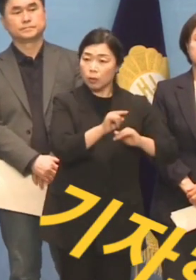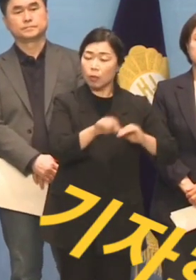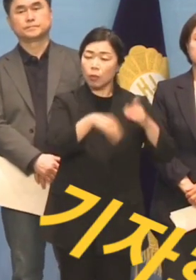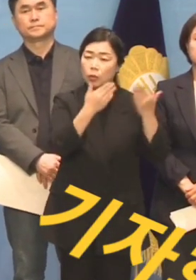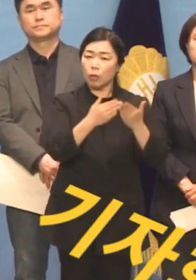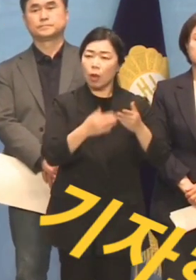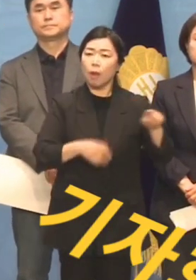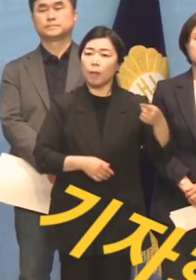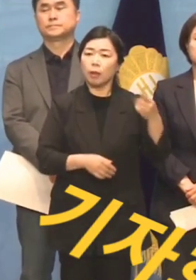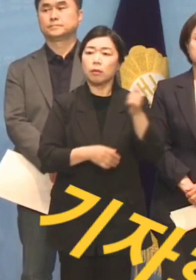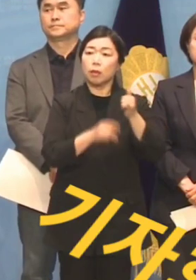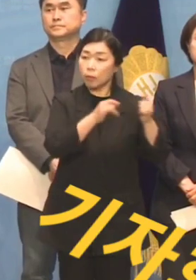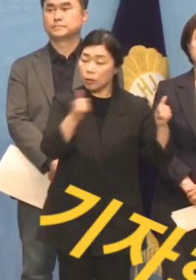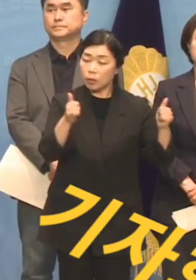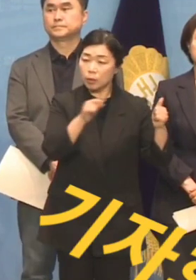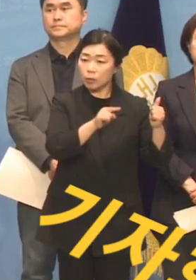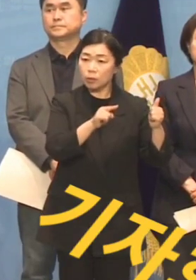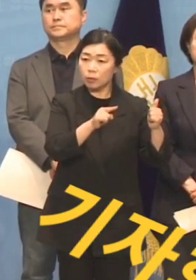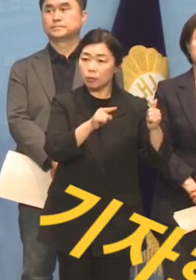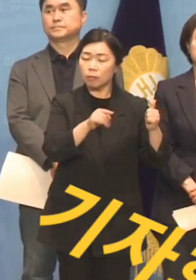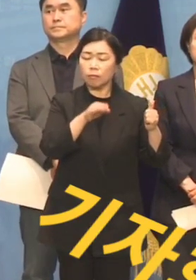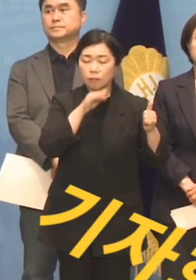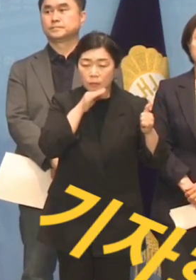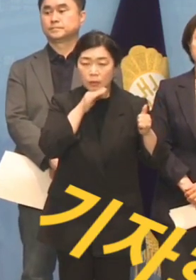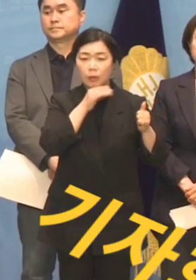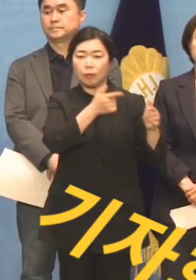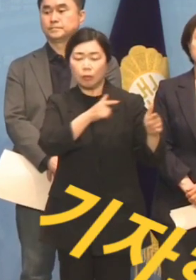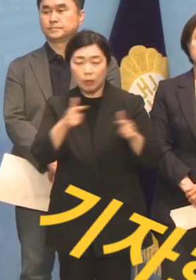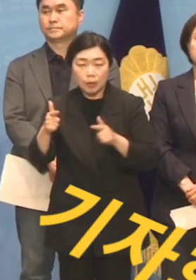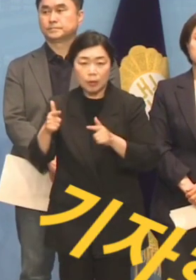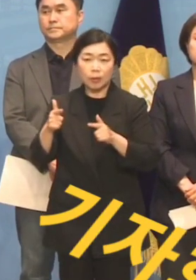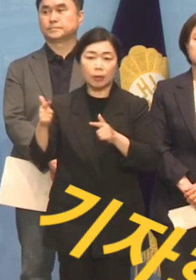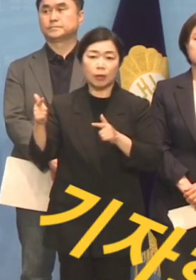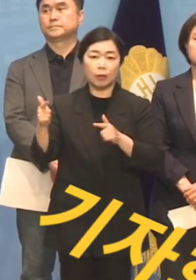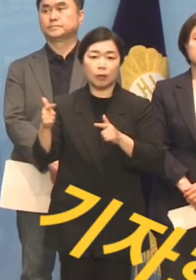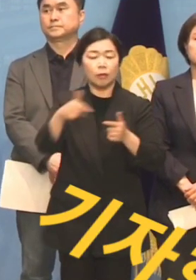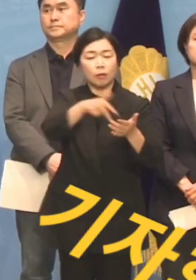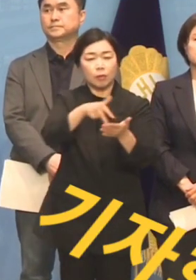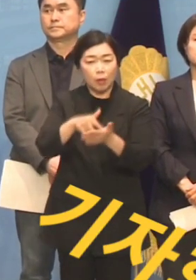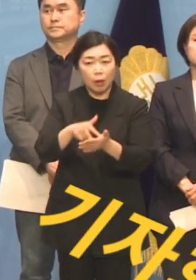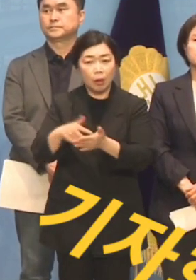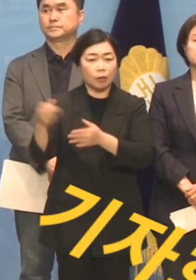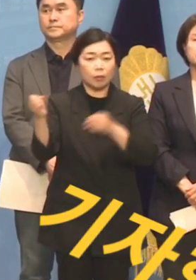모두 100분의 국회의원이 정말 백가쟁명 그리고